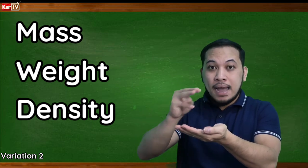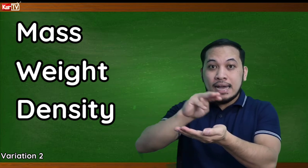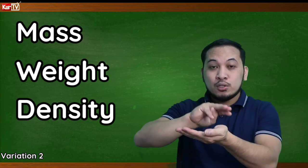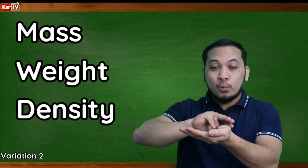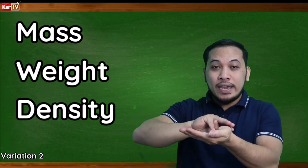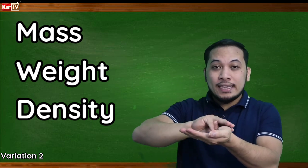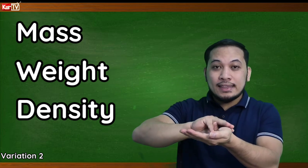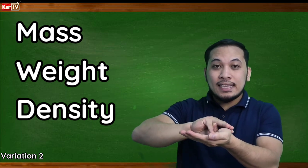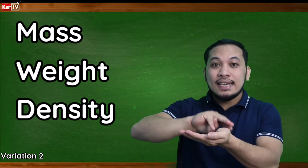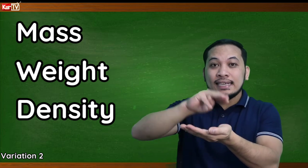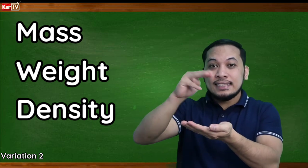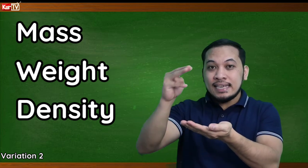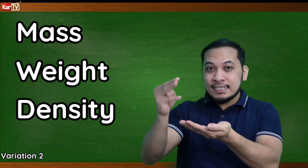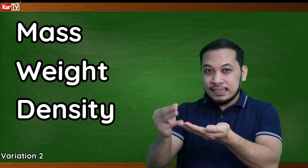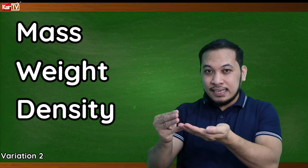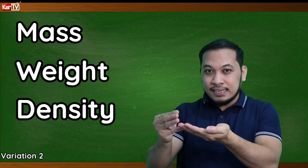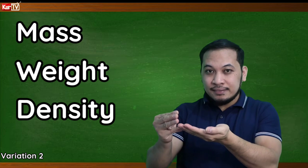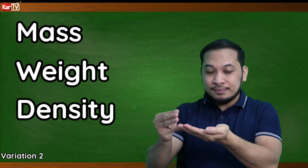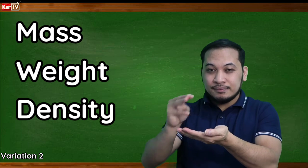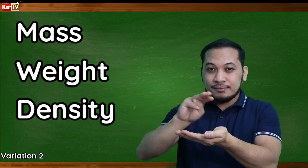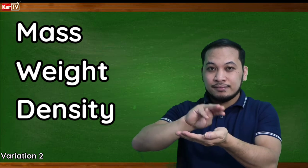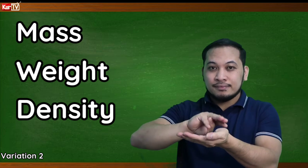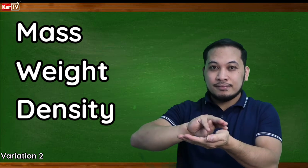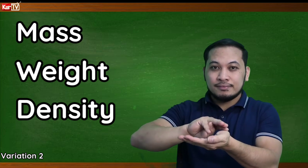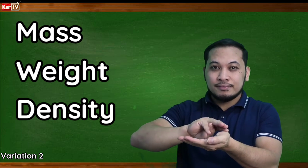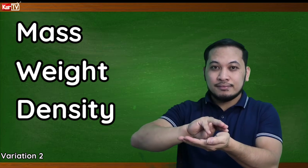Mass, weight, density.